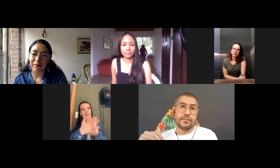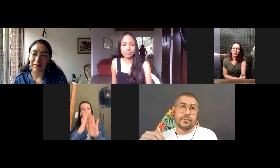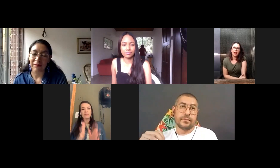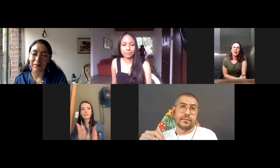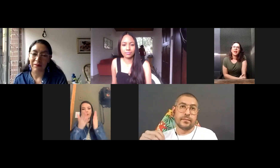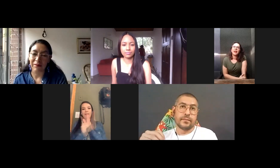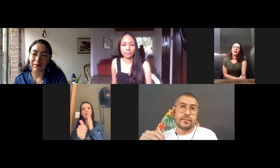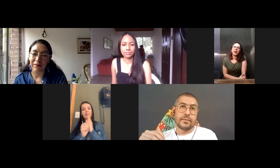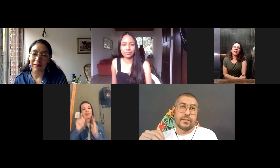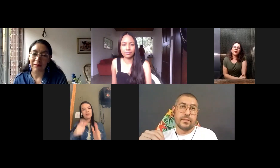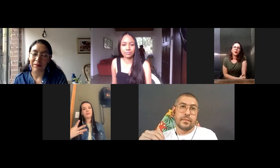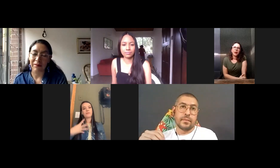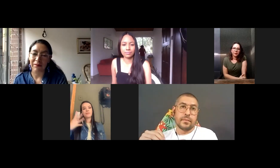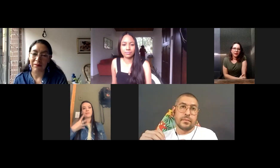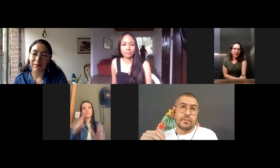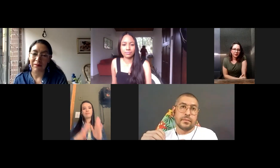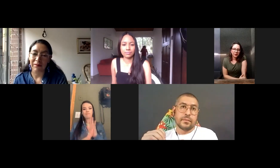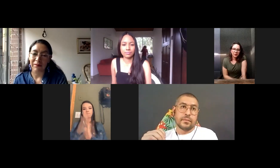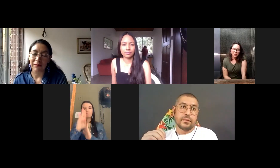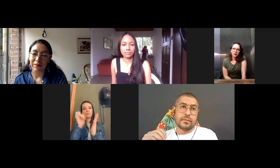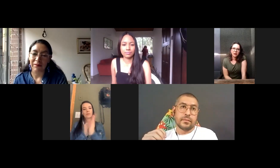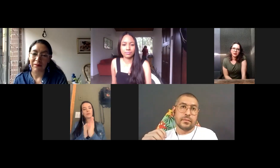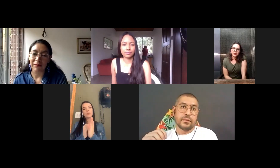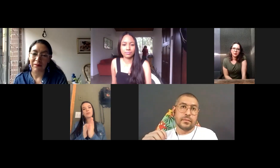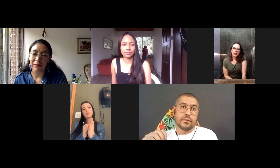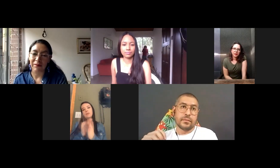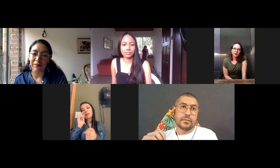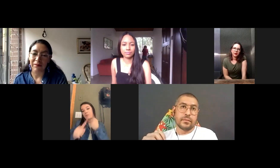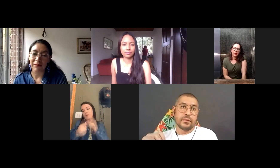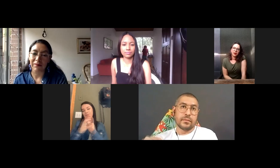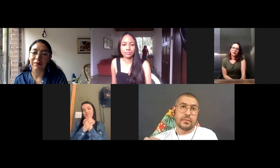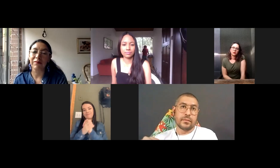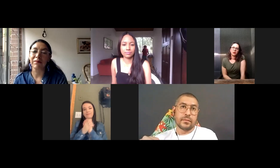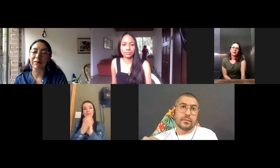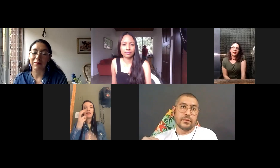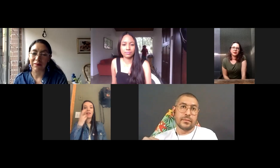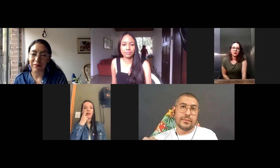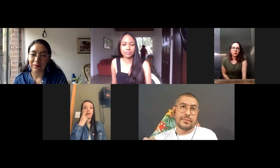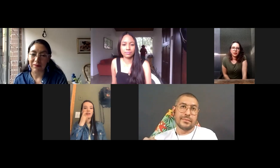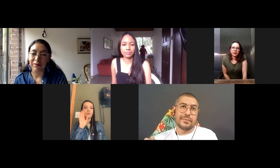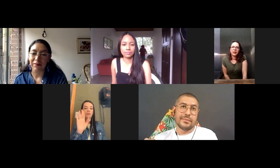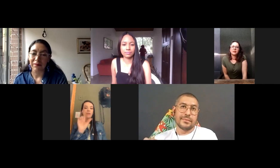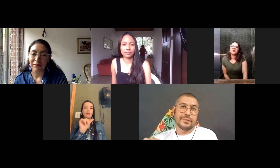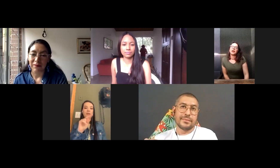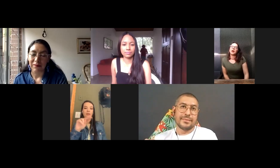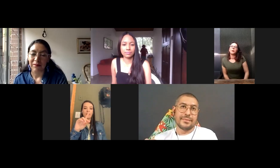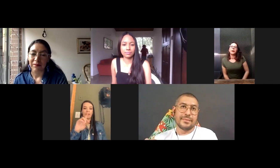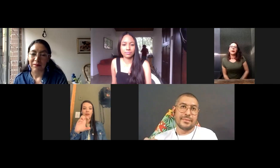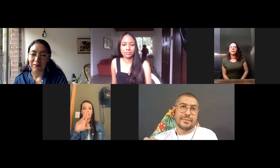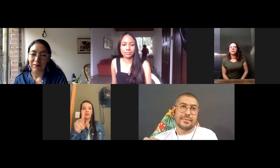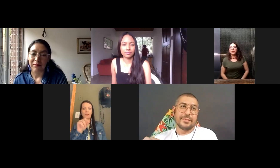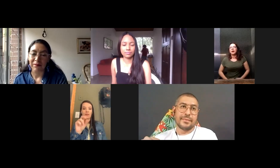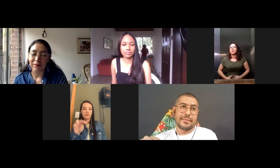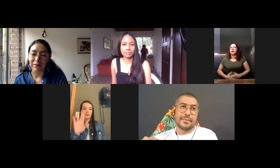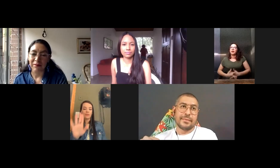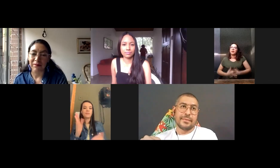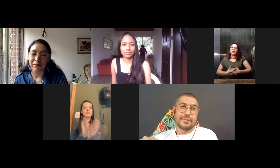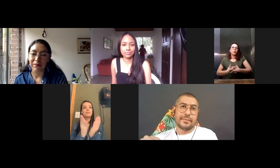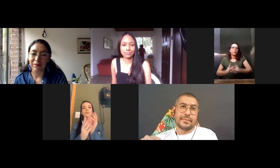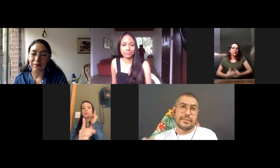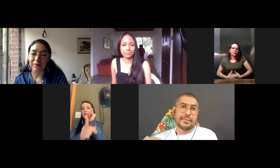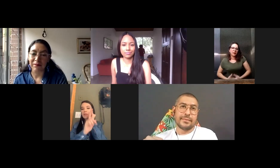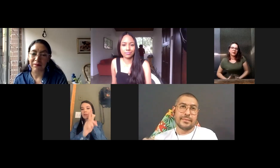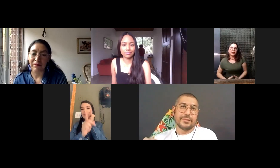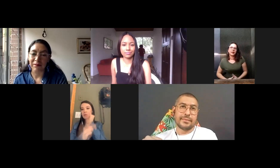señas, y un gran amigo mío, Anderson Valle, estudiante de Ciencias Políticas de la UPB, me